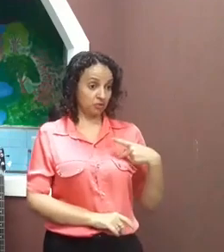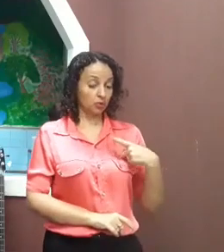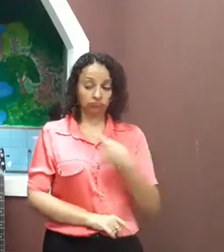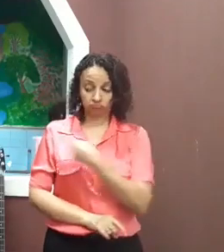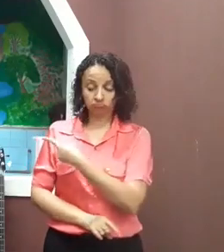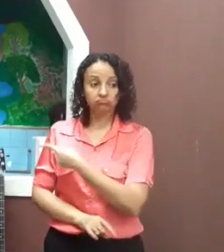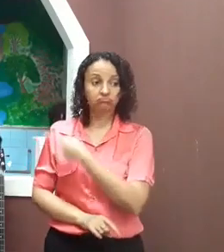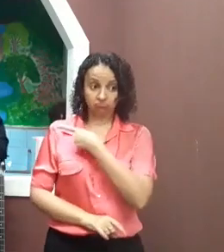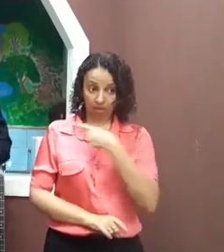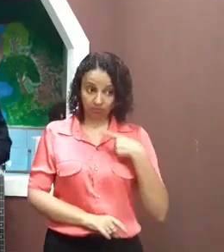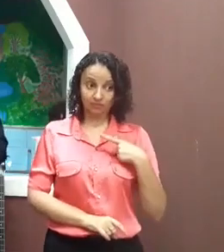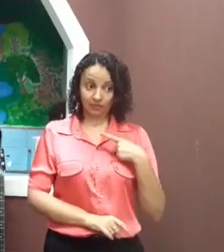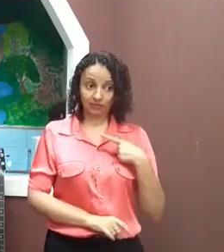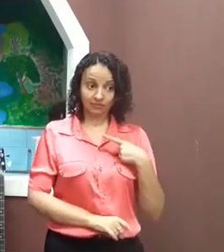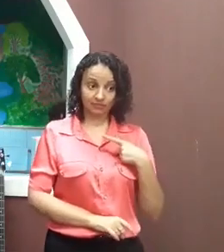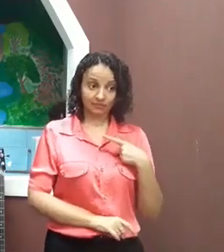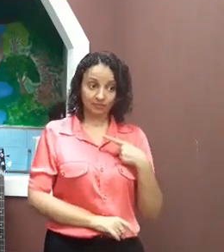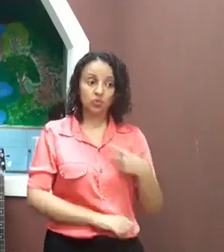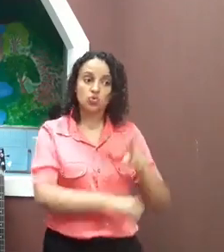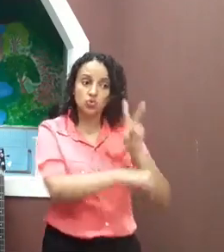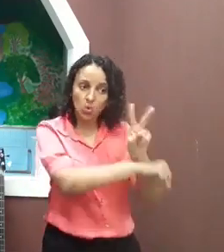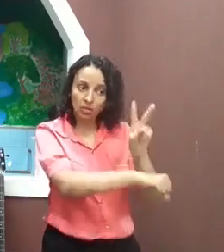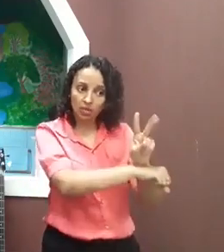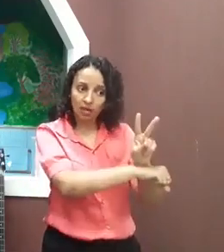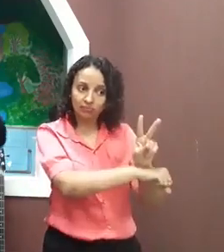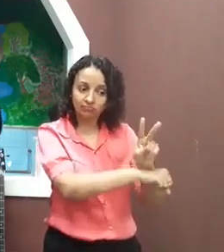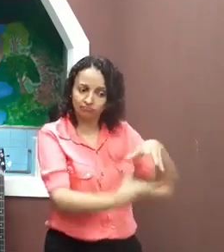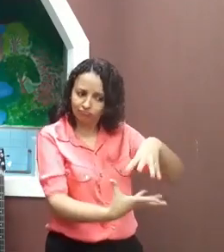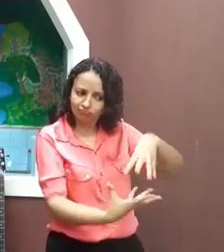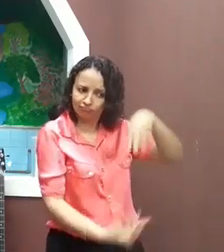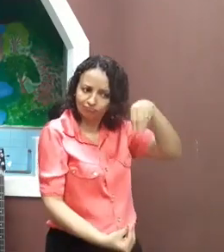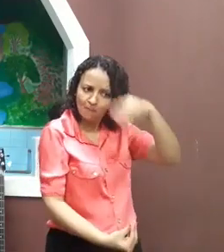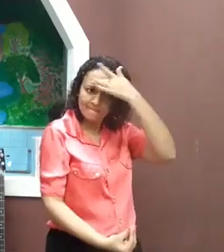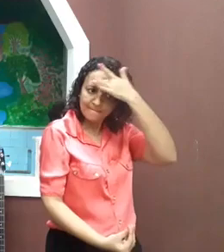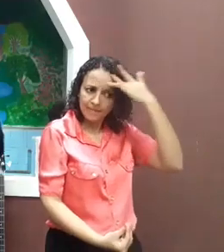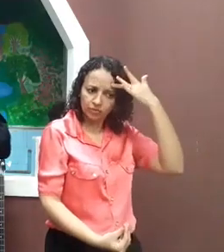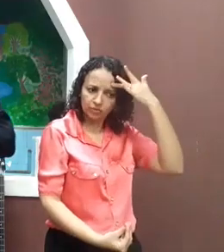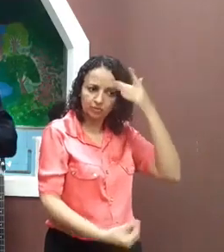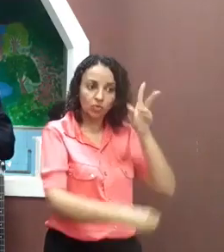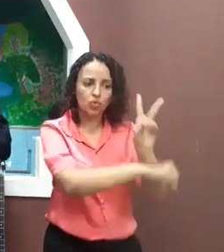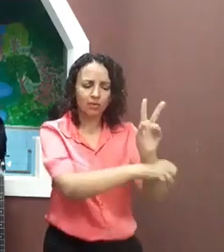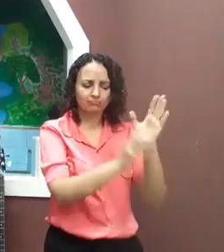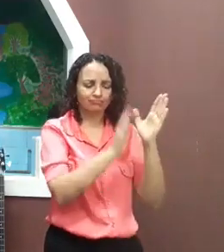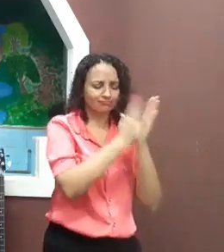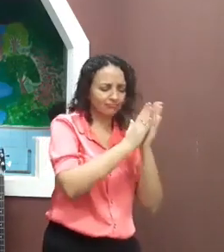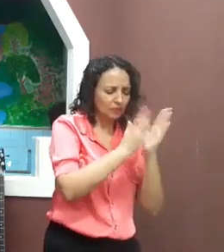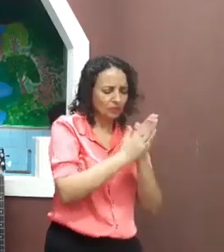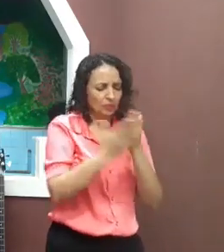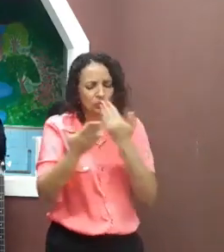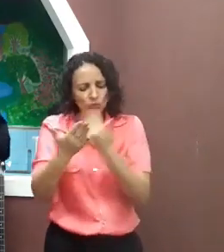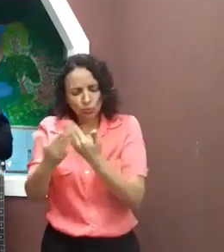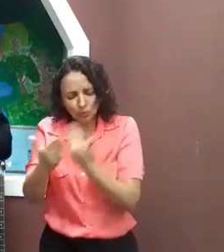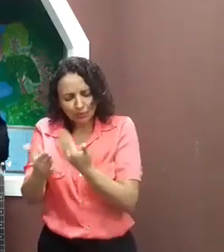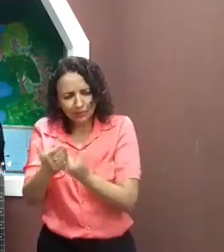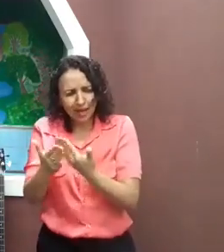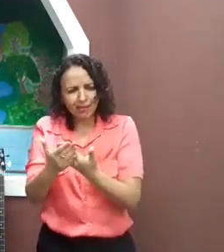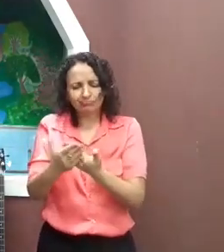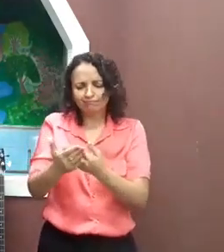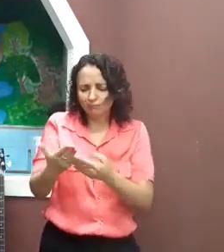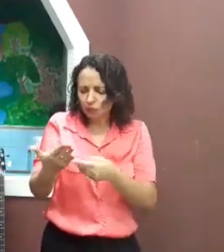que eu tenho uma responsabilidade de zelar pelas almas, de orar por você, de estudar sermões,